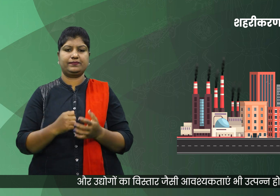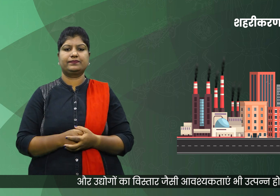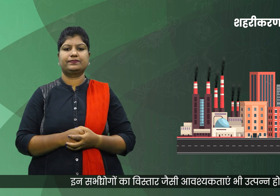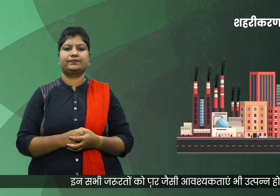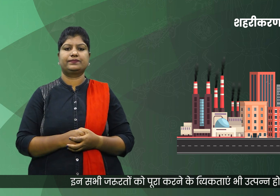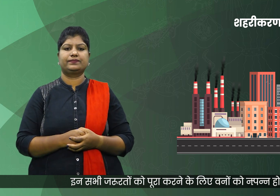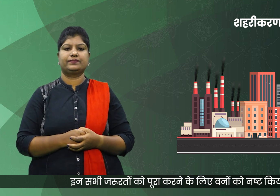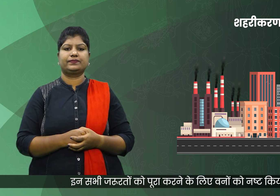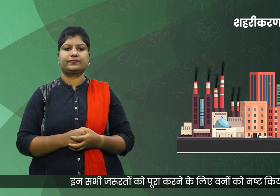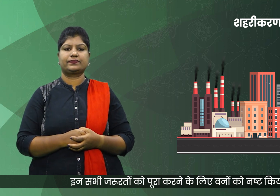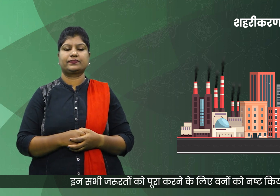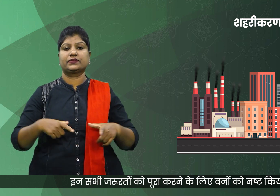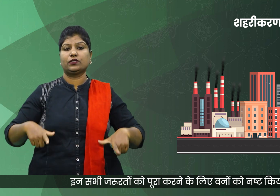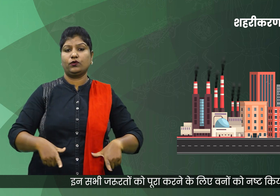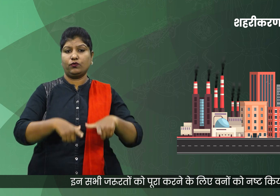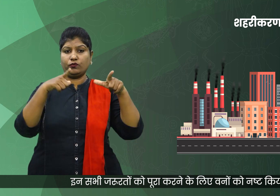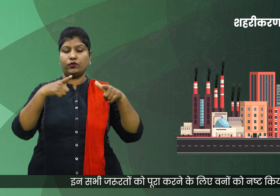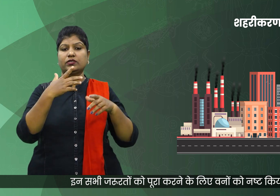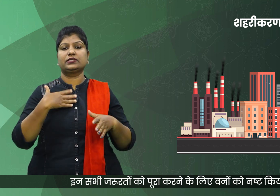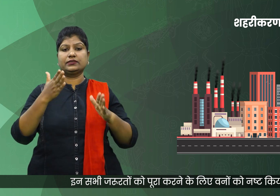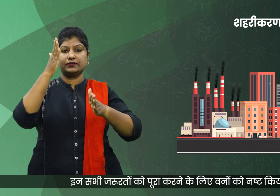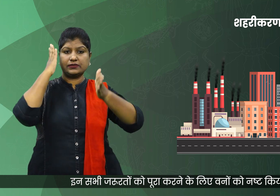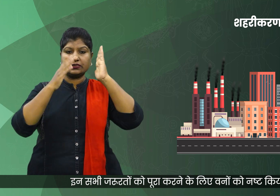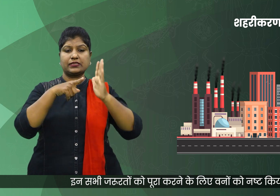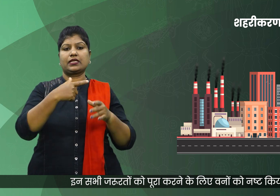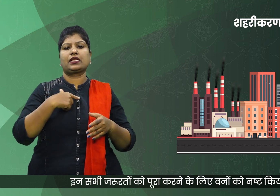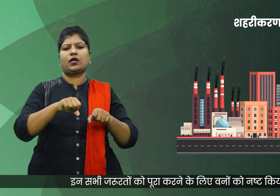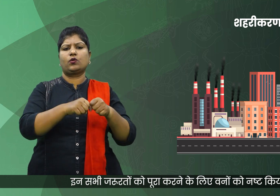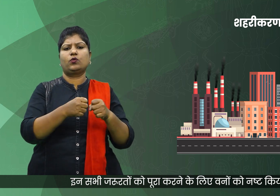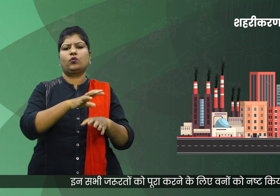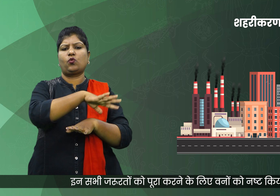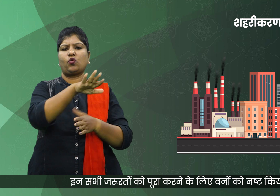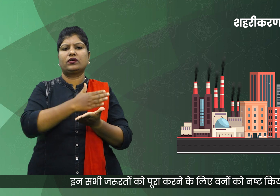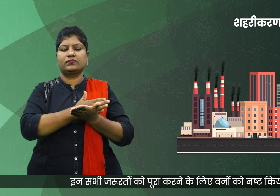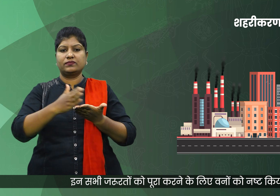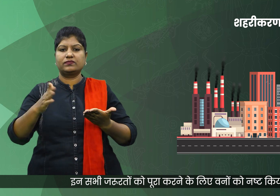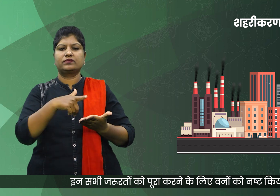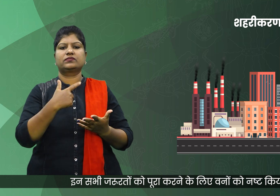इसी सभी जरूरतों को पूरा करने के लिए वनों को नश्ट किया जाता